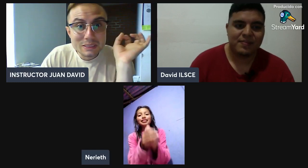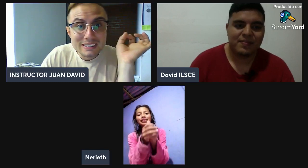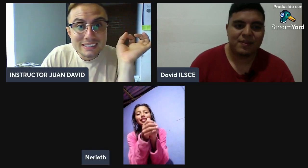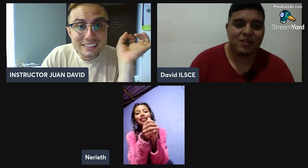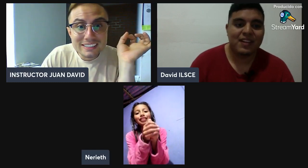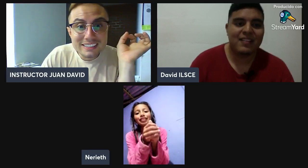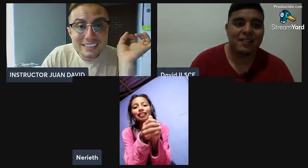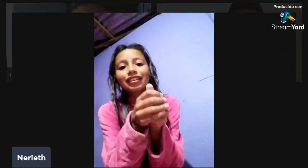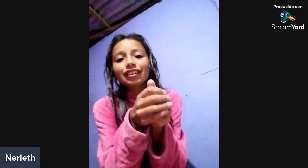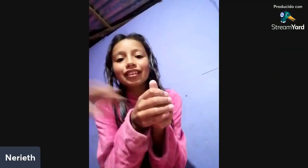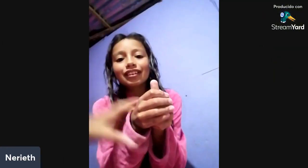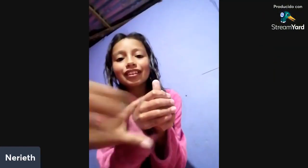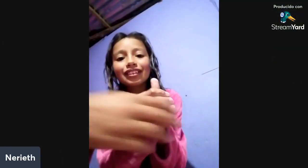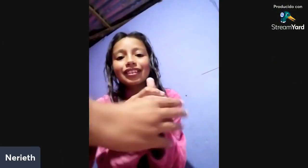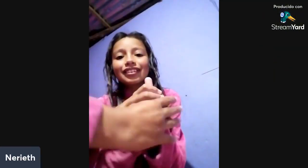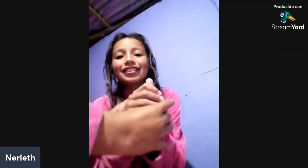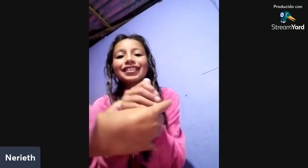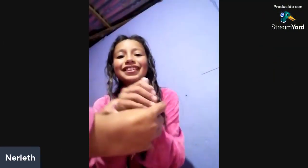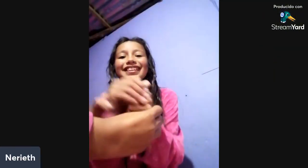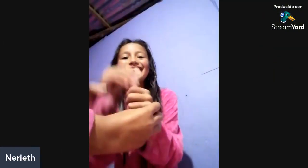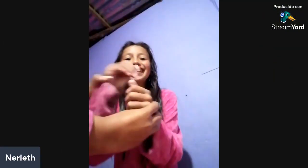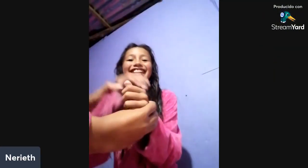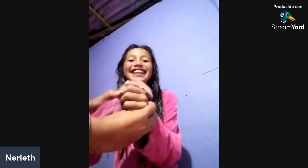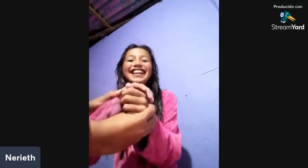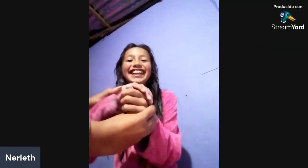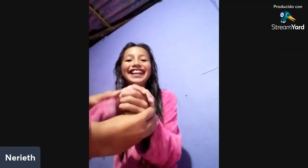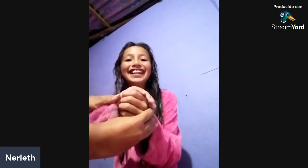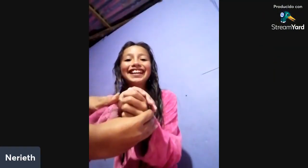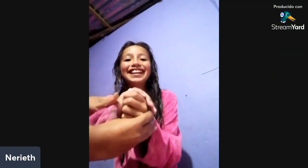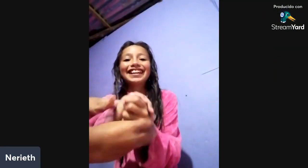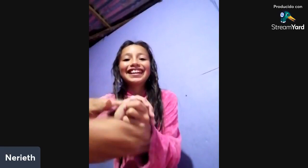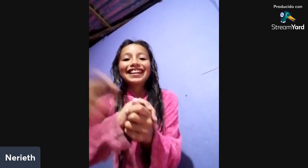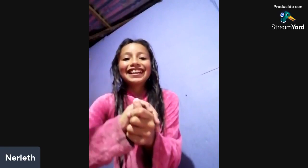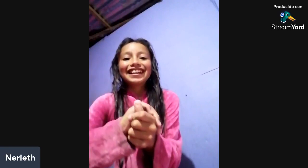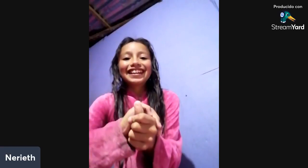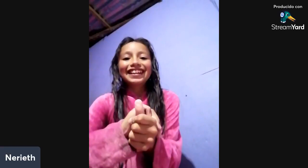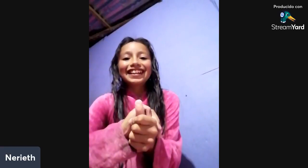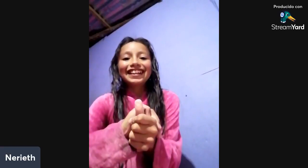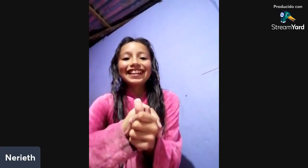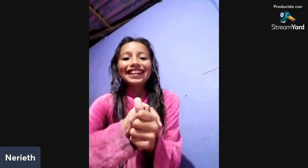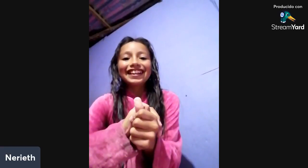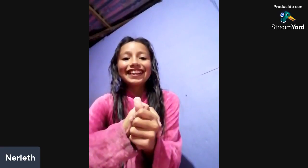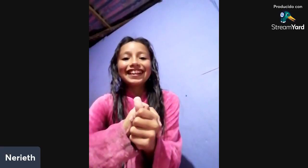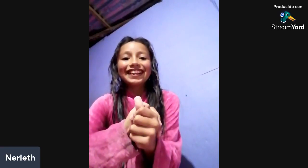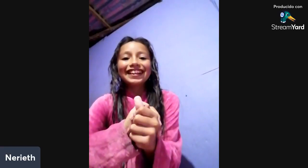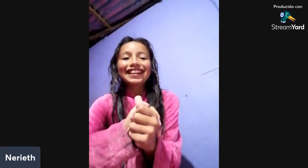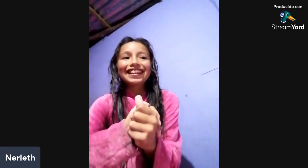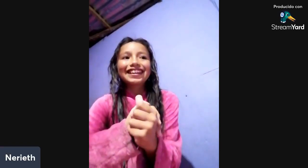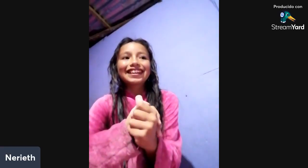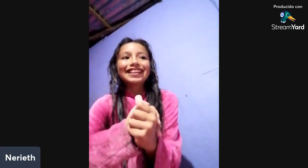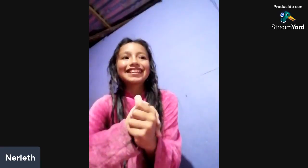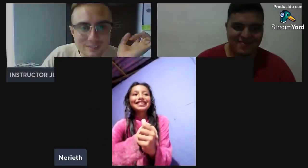¿No te la sabes? Sí. Saca el dedito. Yes.